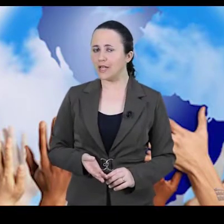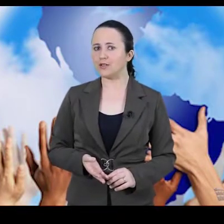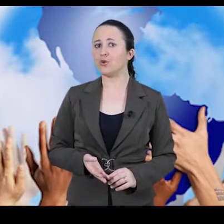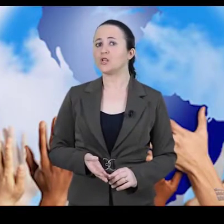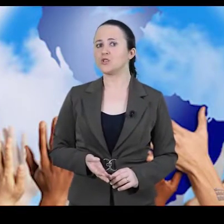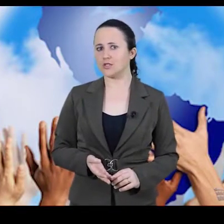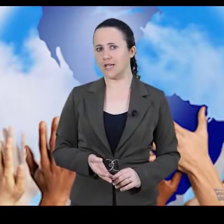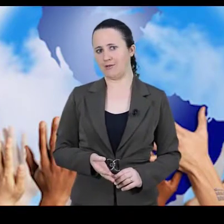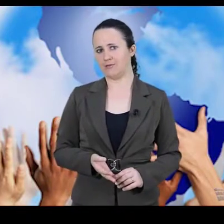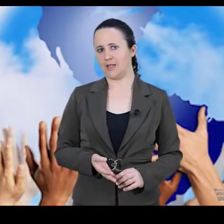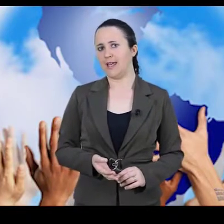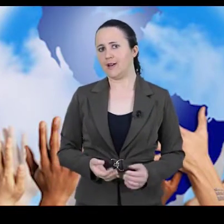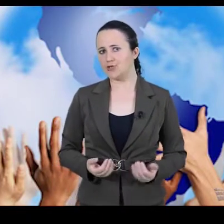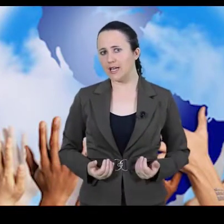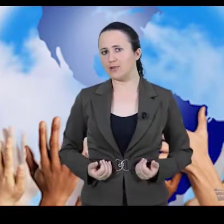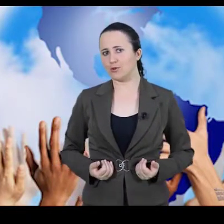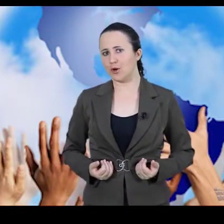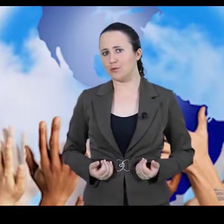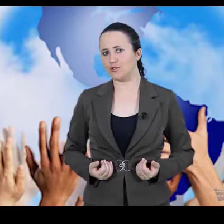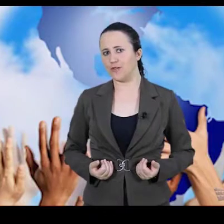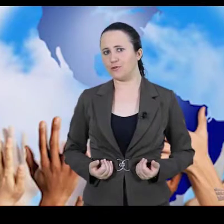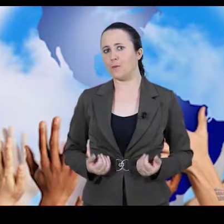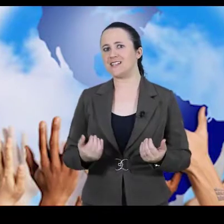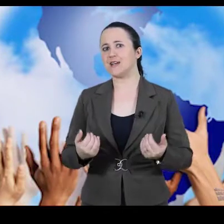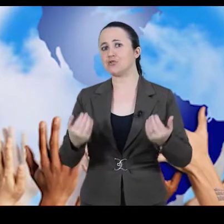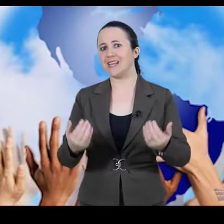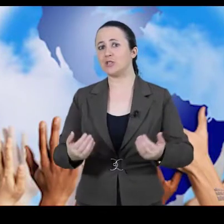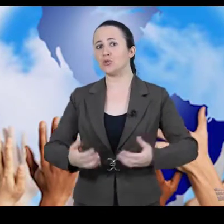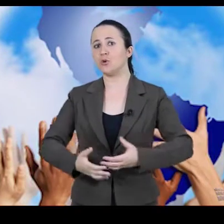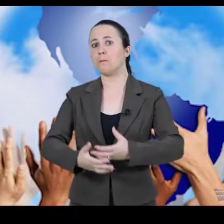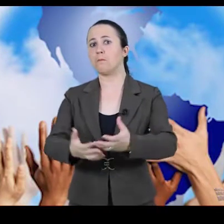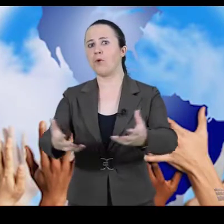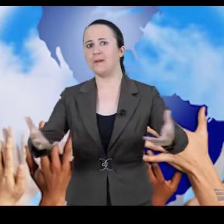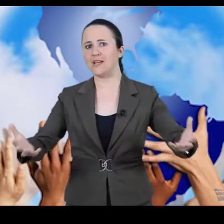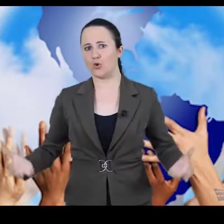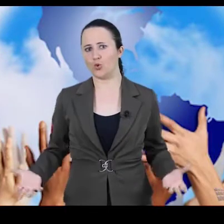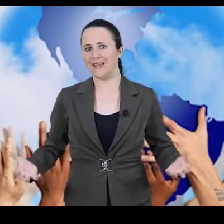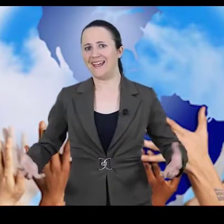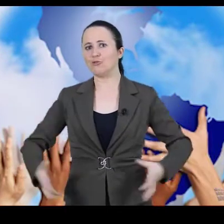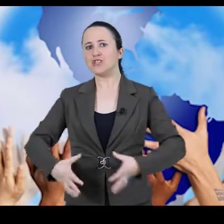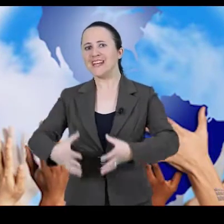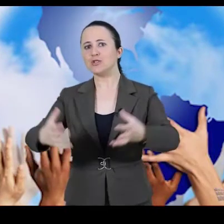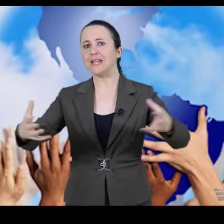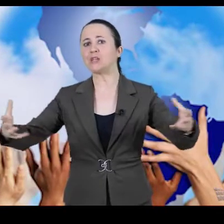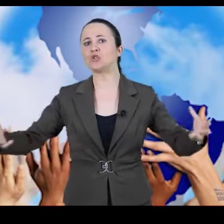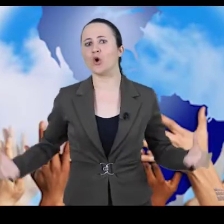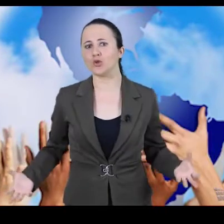direito social. É um direito do próprio indivíduo, mas é um direito público. É um direito de